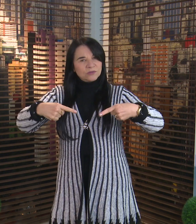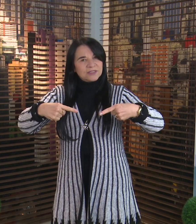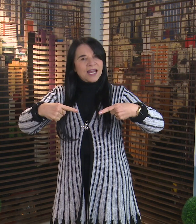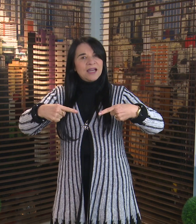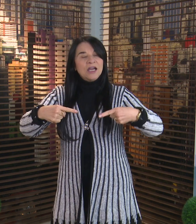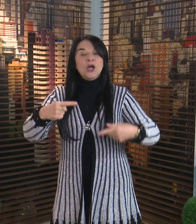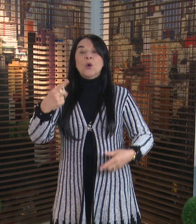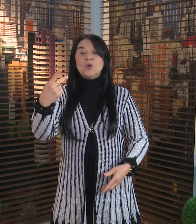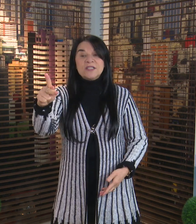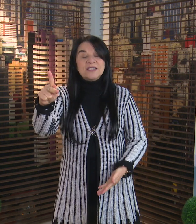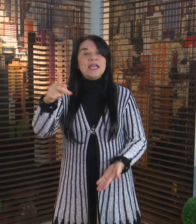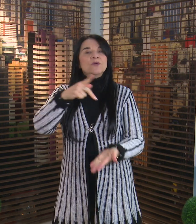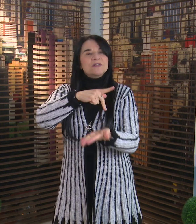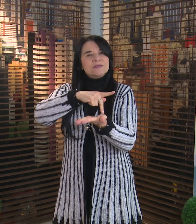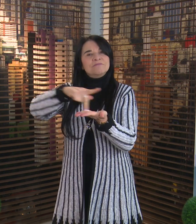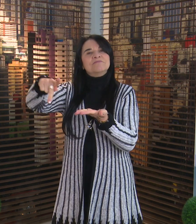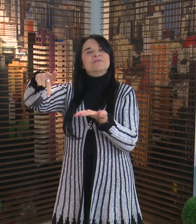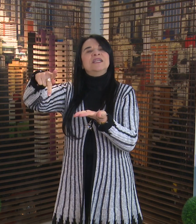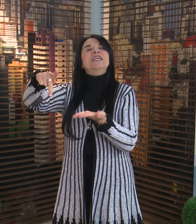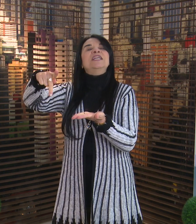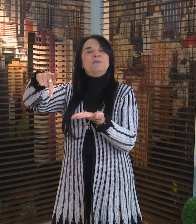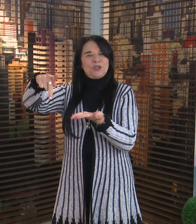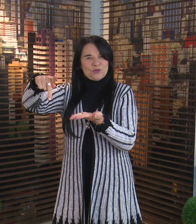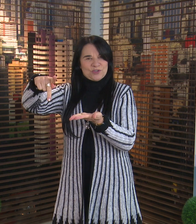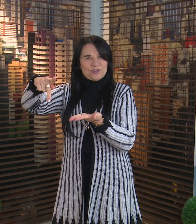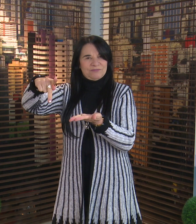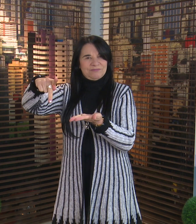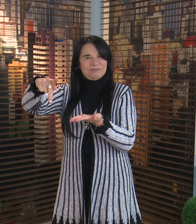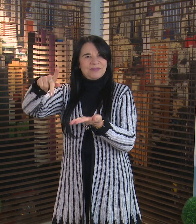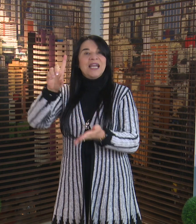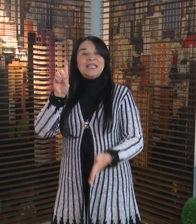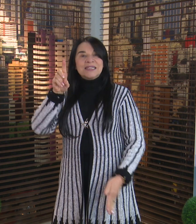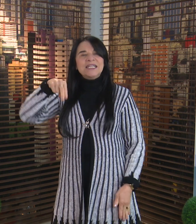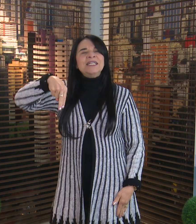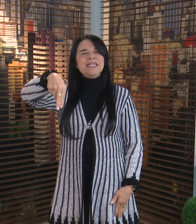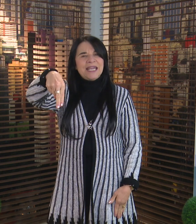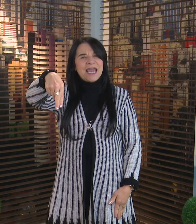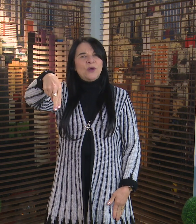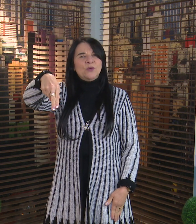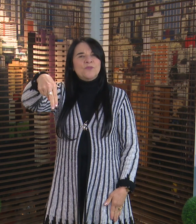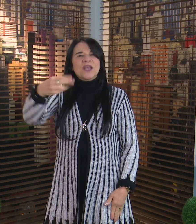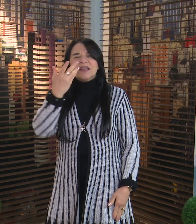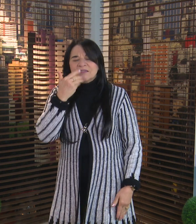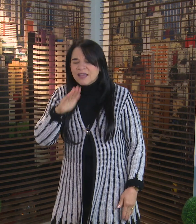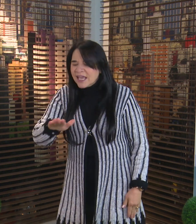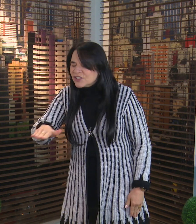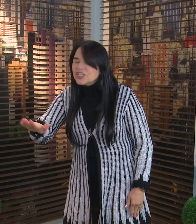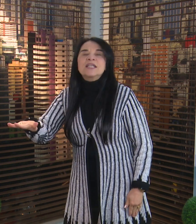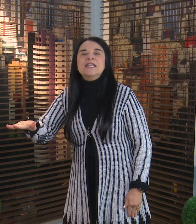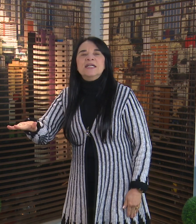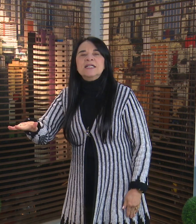contra os seus inimigos. Daniel, desde